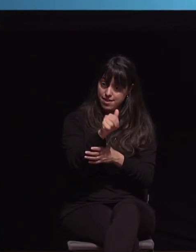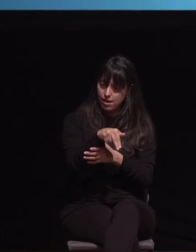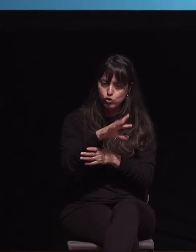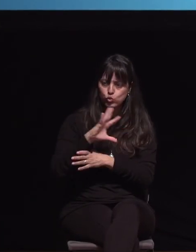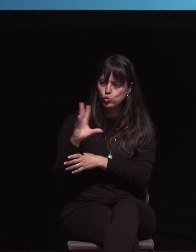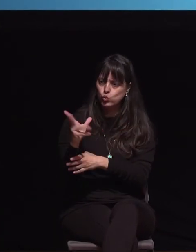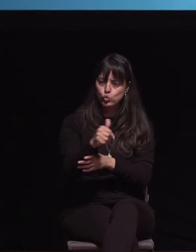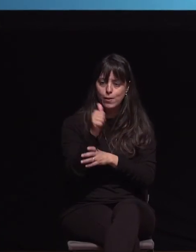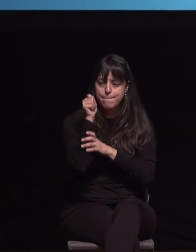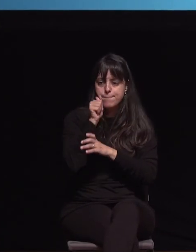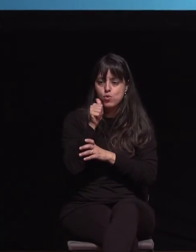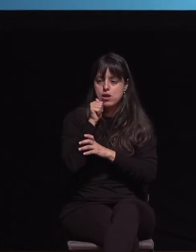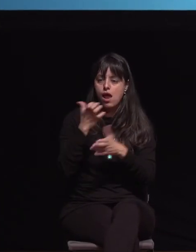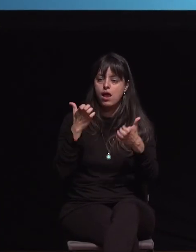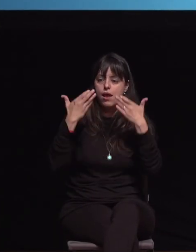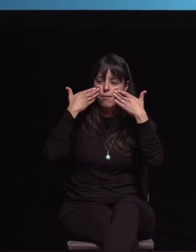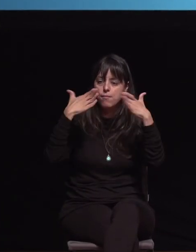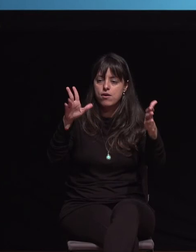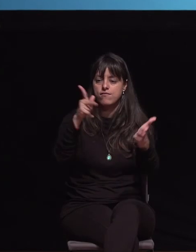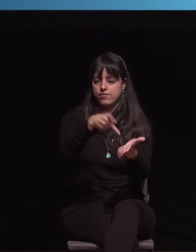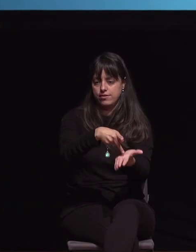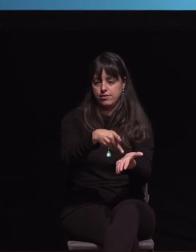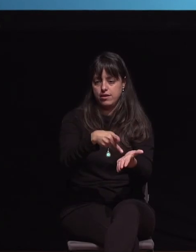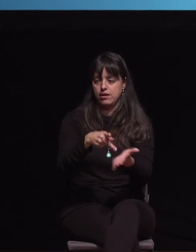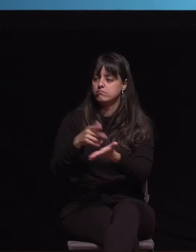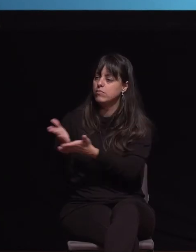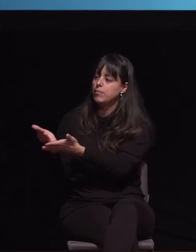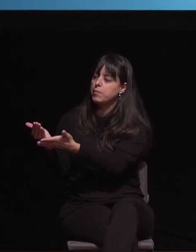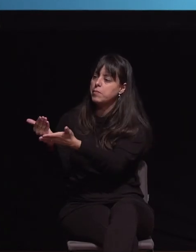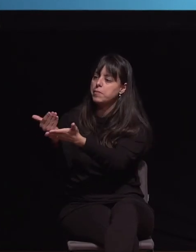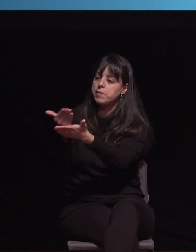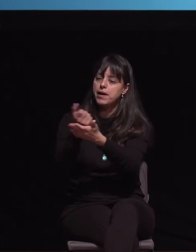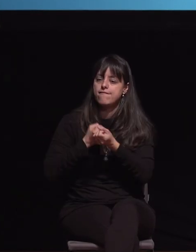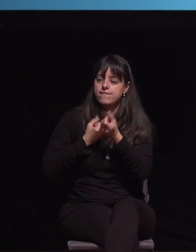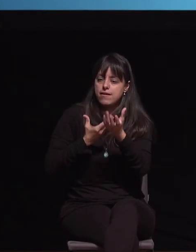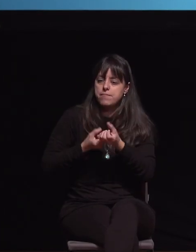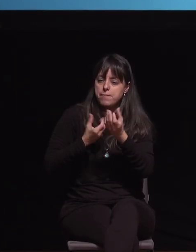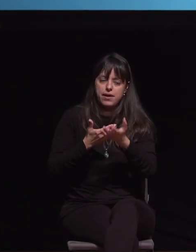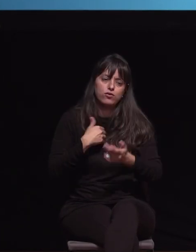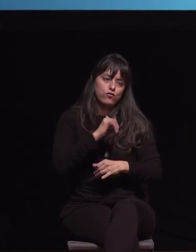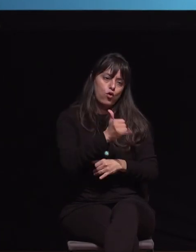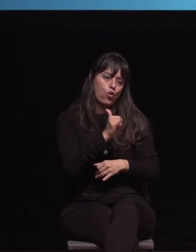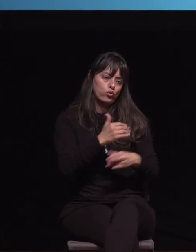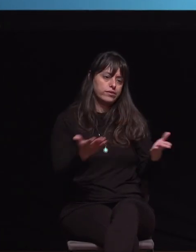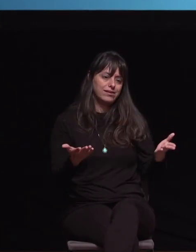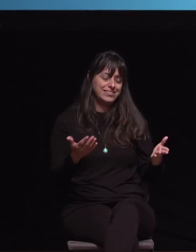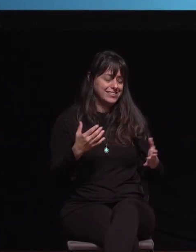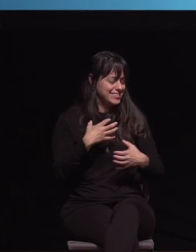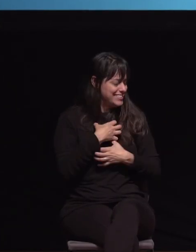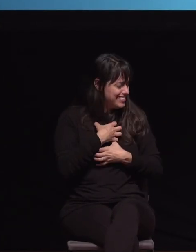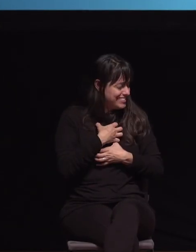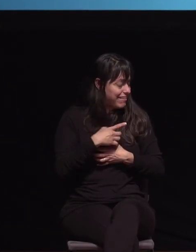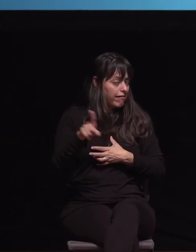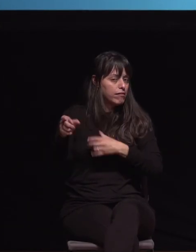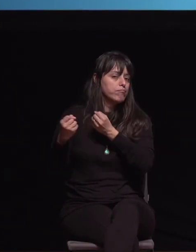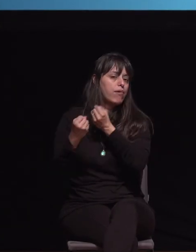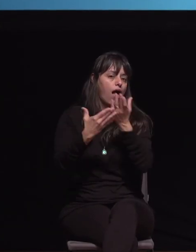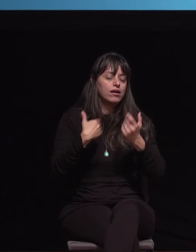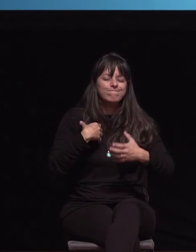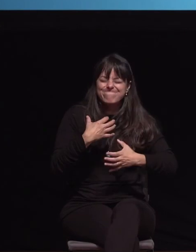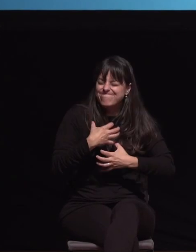mulher. Nós trabalhamos com a coleta desses depoimentos. Eu não vou contar aqui como é que foi duro colher esses depoimentos, mas